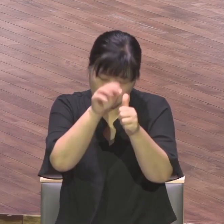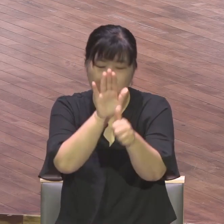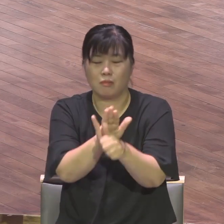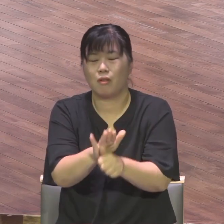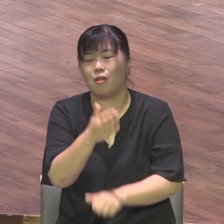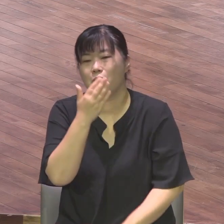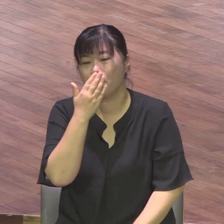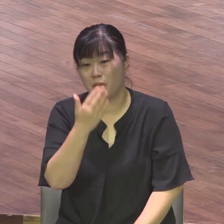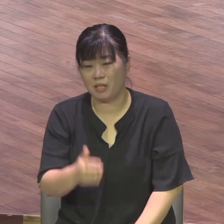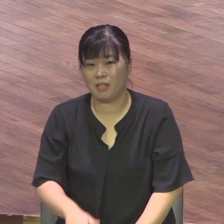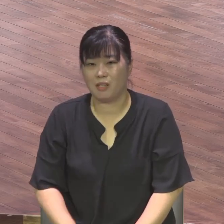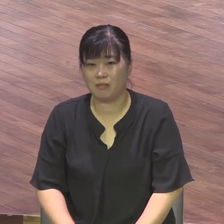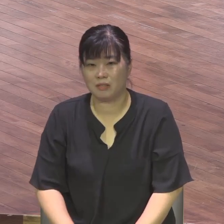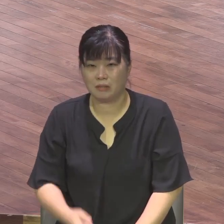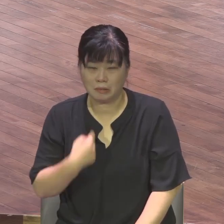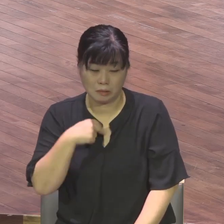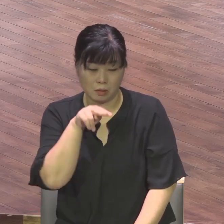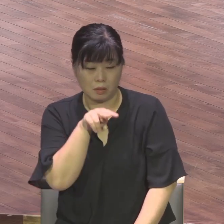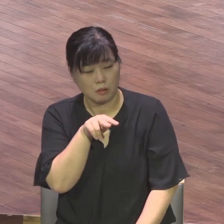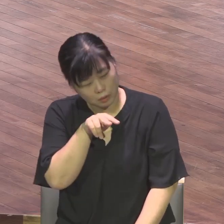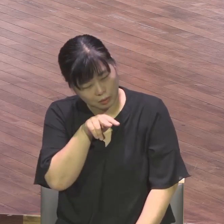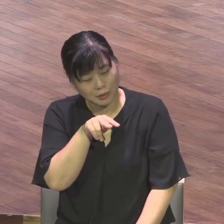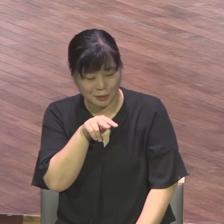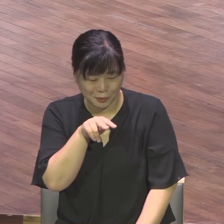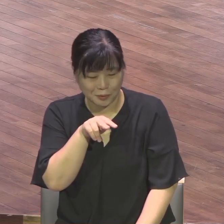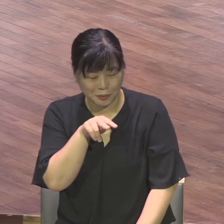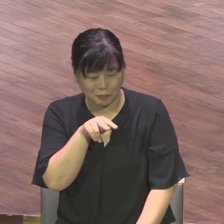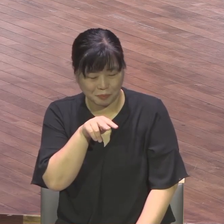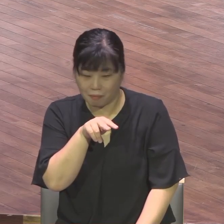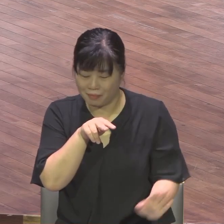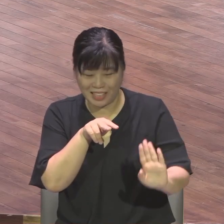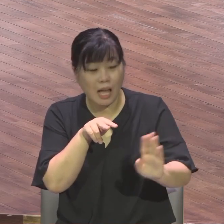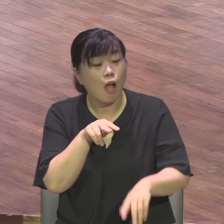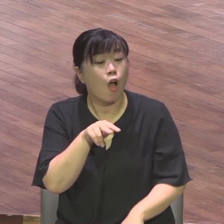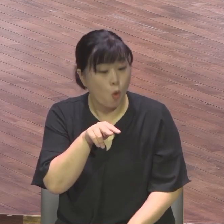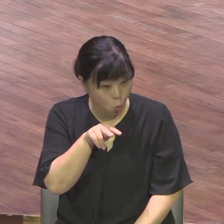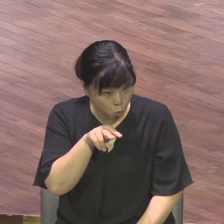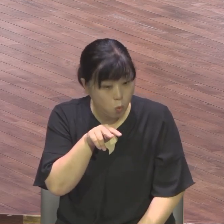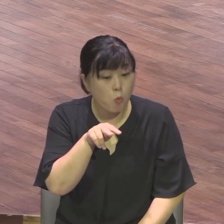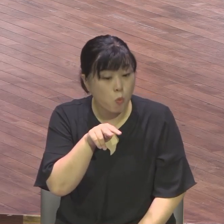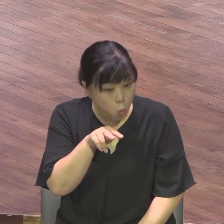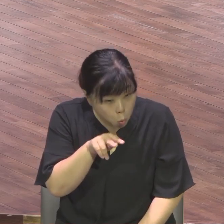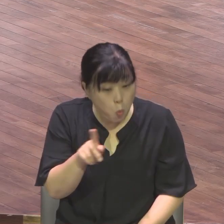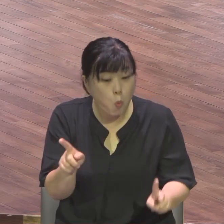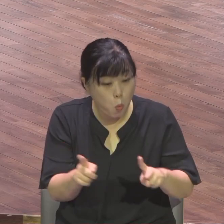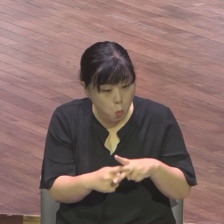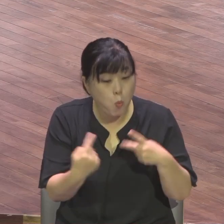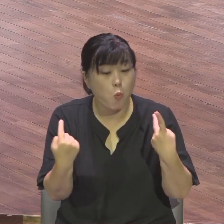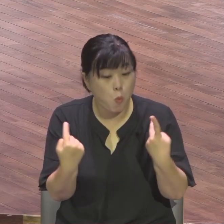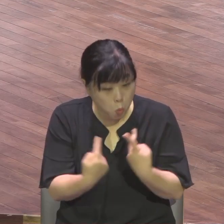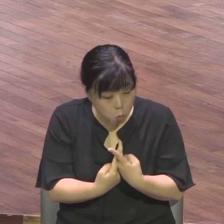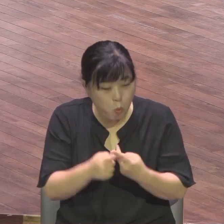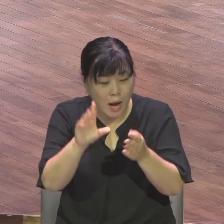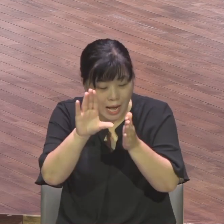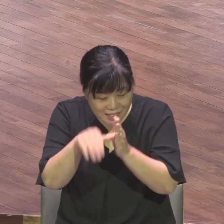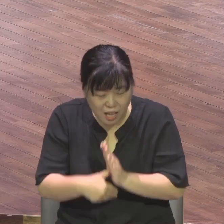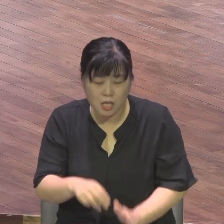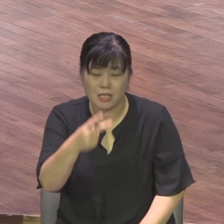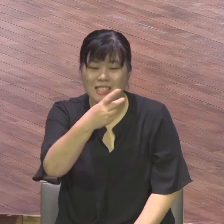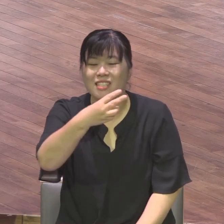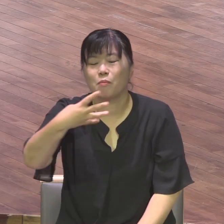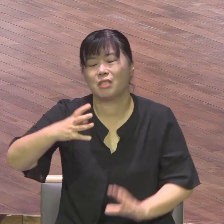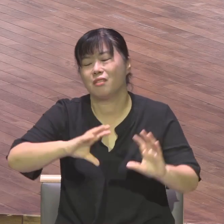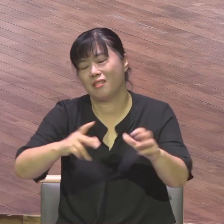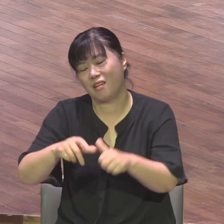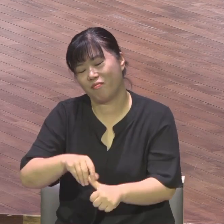창조의 시각으로 좀 바라보시라고. 이삼천 나라 오천주자 복음아, 그것이 우리 앞에 다가오고